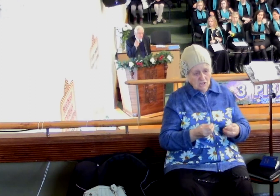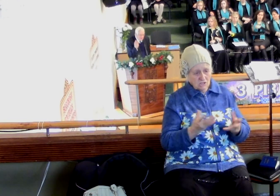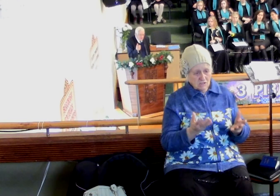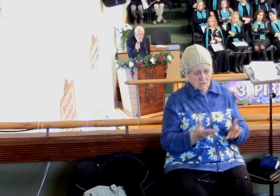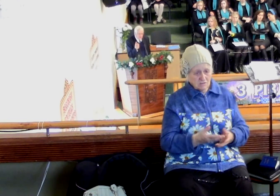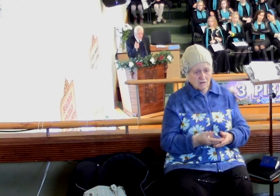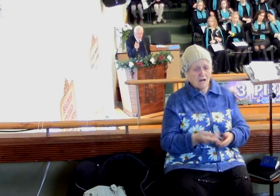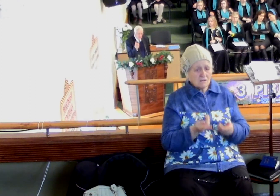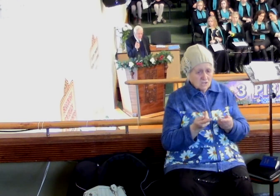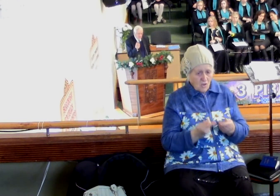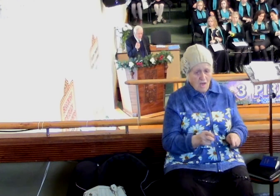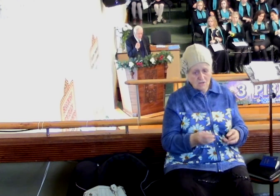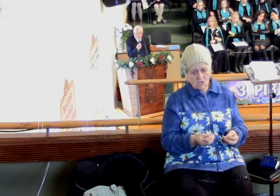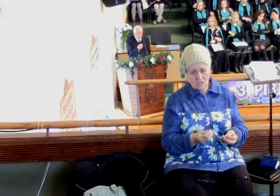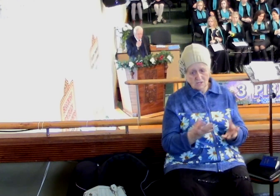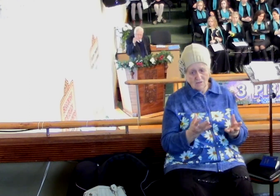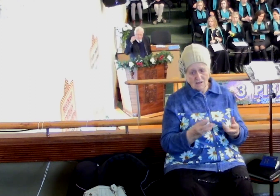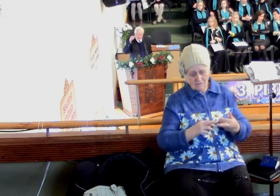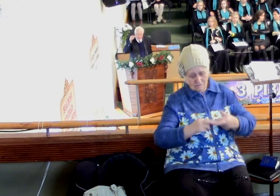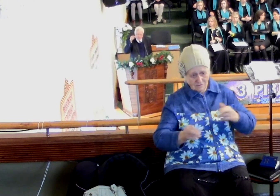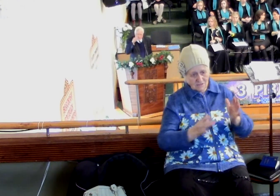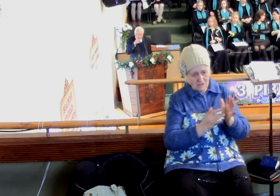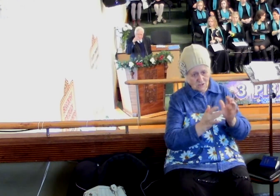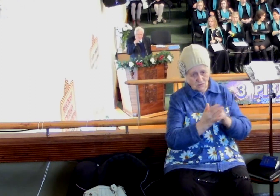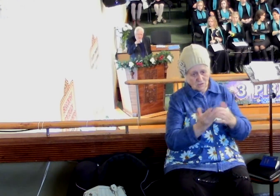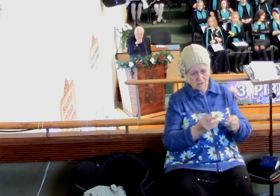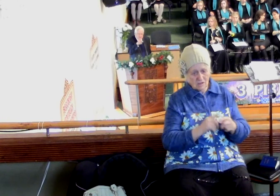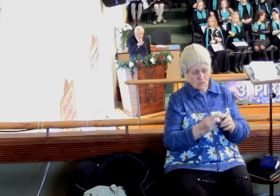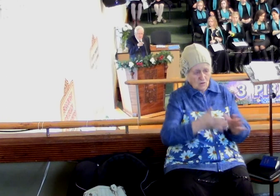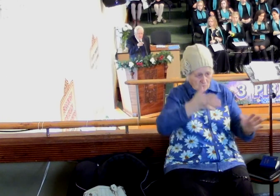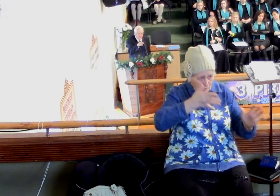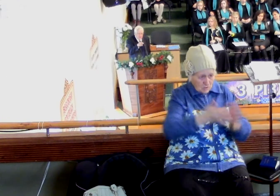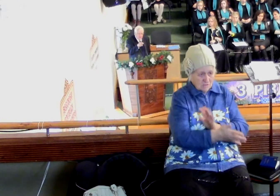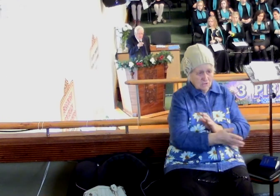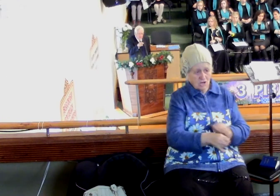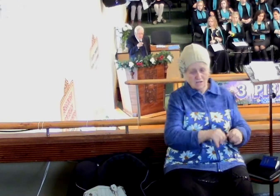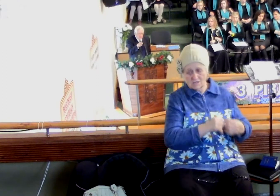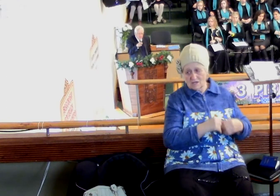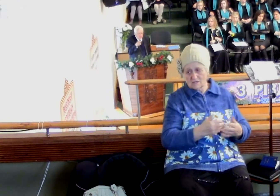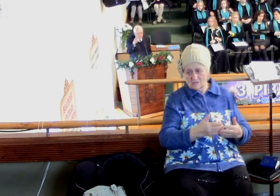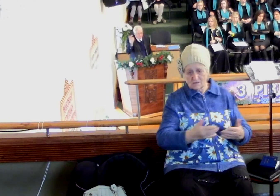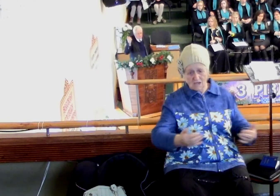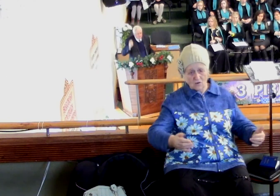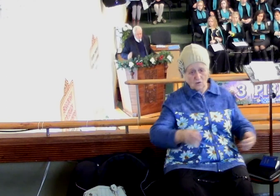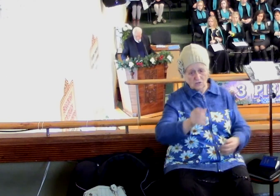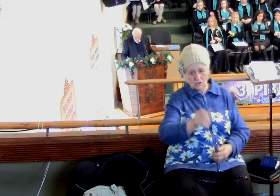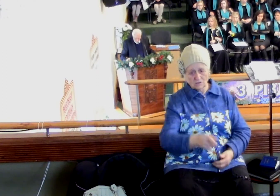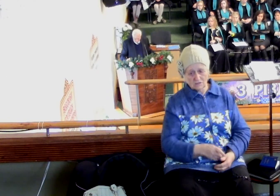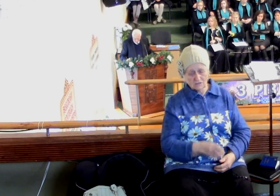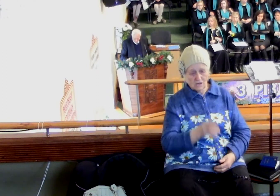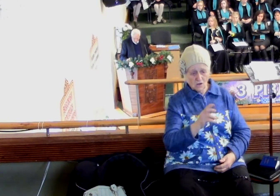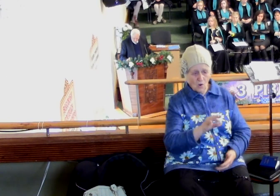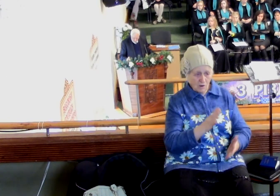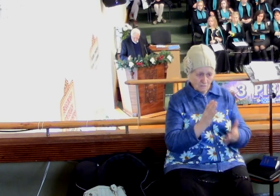искусственный, настоящий, который просвещает сердце всякого человека. Но проблема